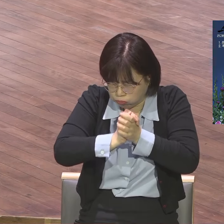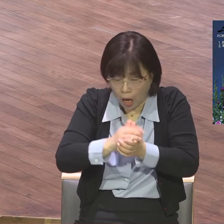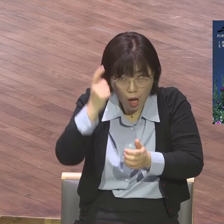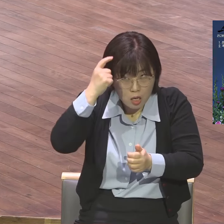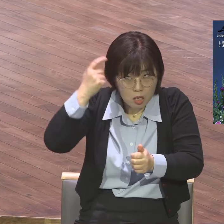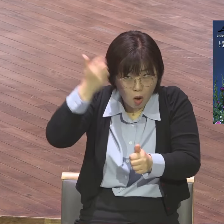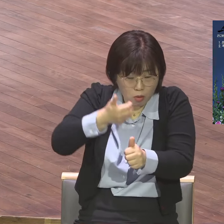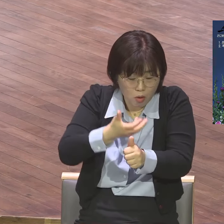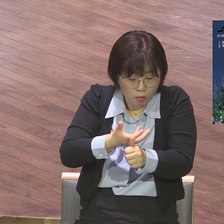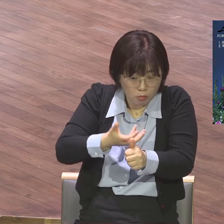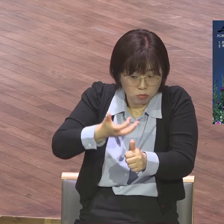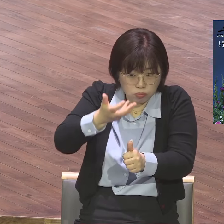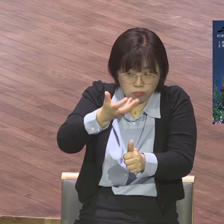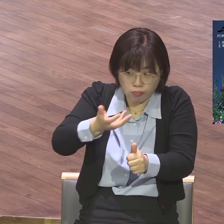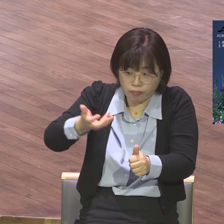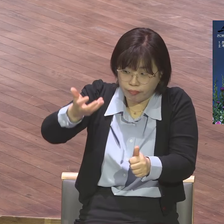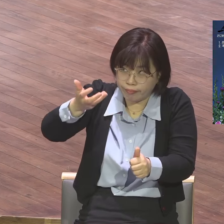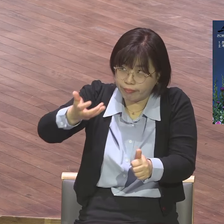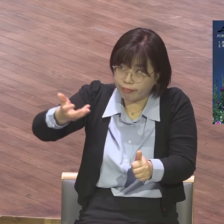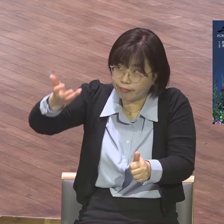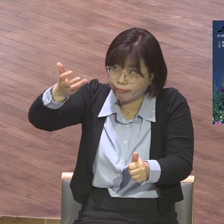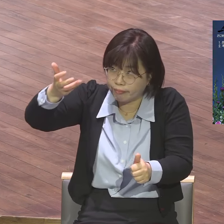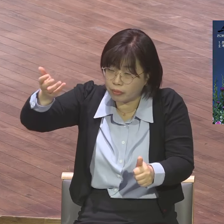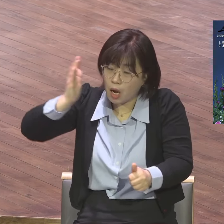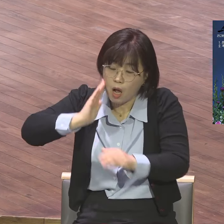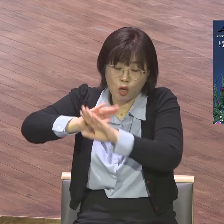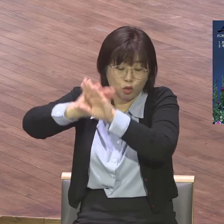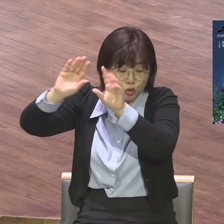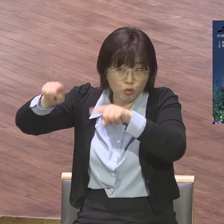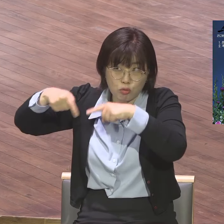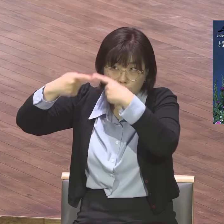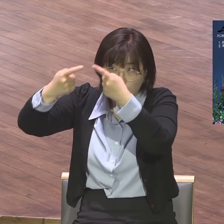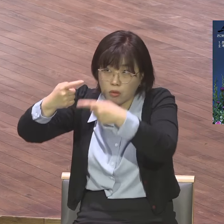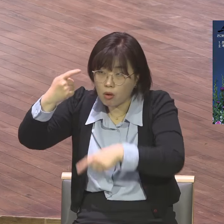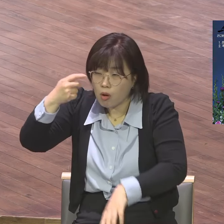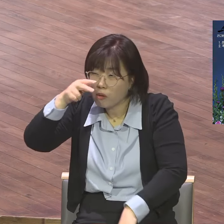몸 안에 몸 밖에는 지는 모르겠는데 그 천국 보고 왔단 말이에요.